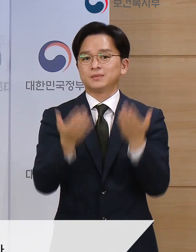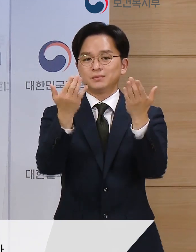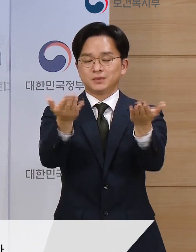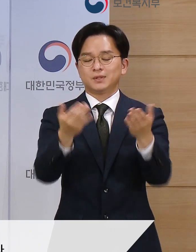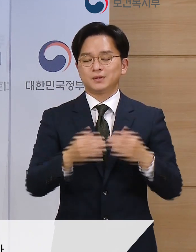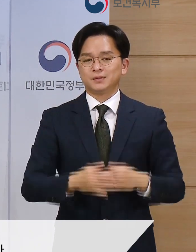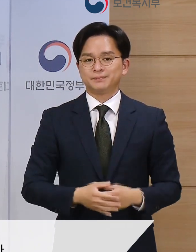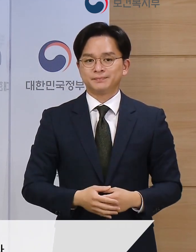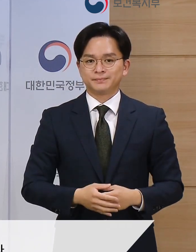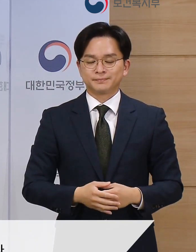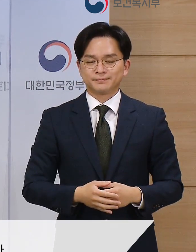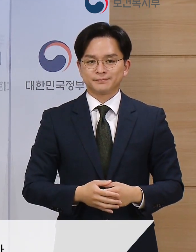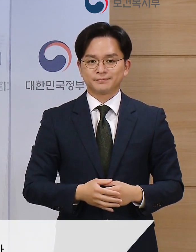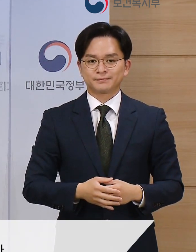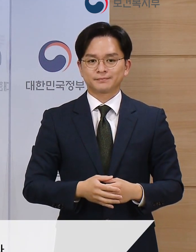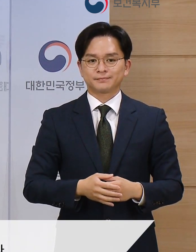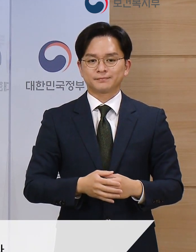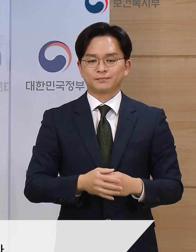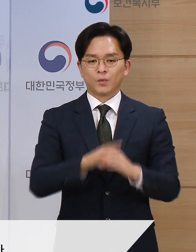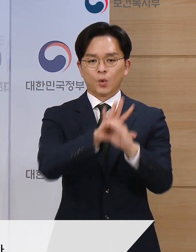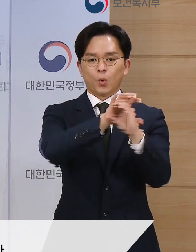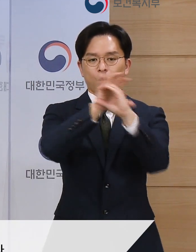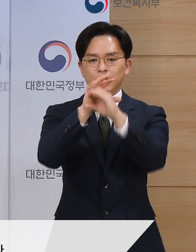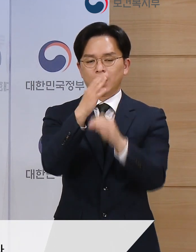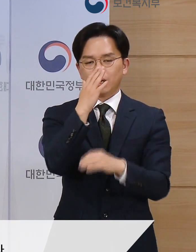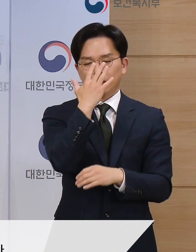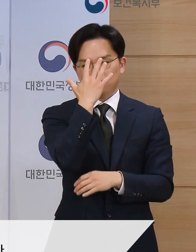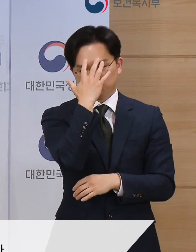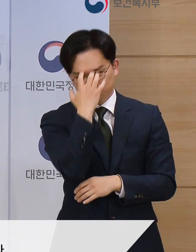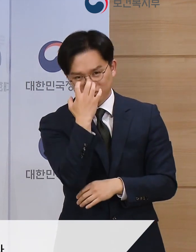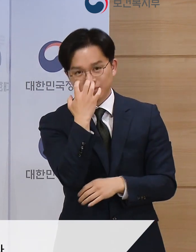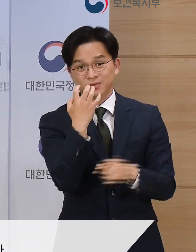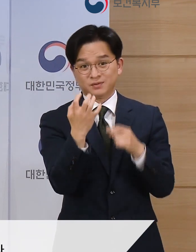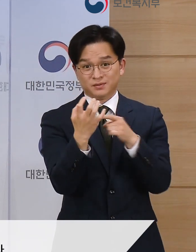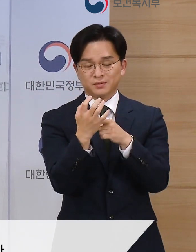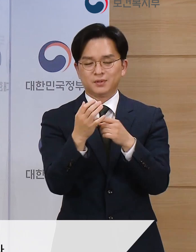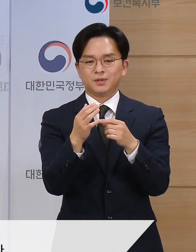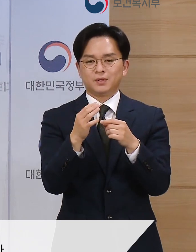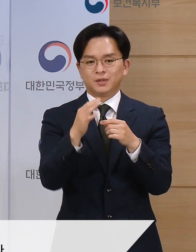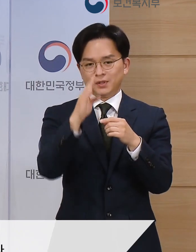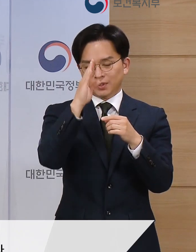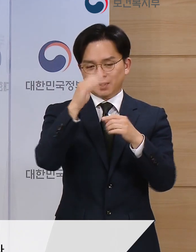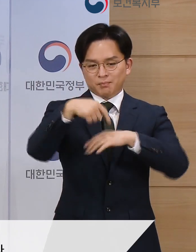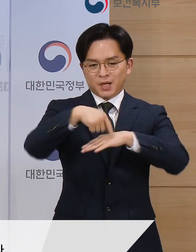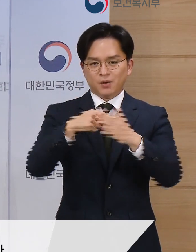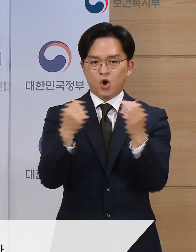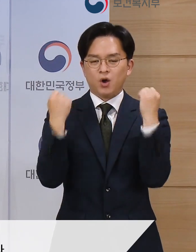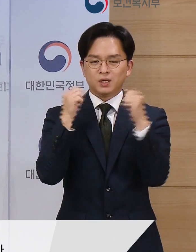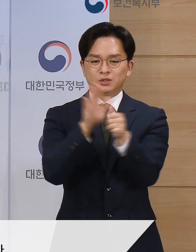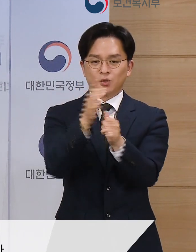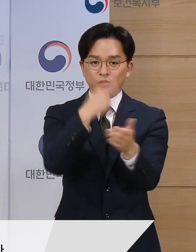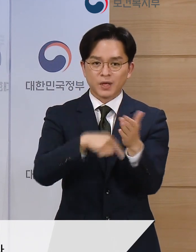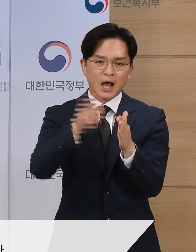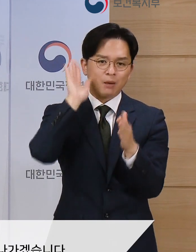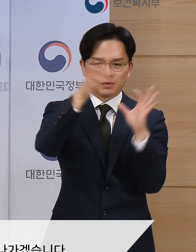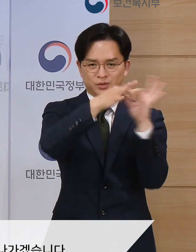코로나19에 따른 국민의 심리 방역을 위해 보다 체계적이고 종합적인 대책을 마련해 나갈